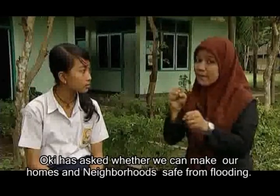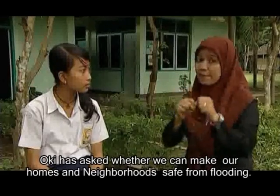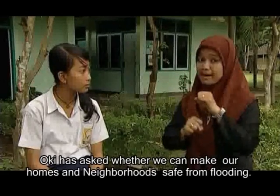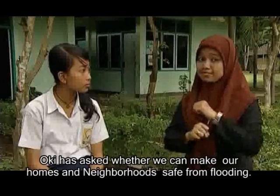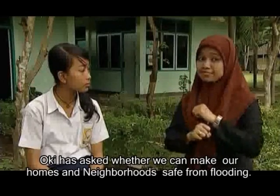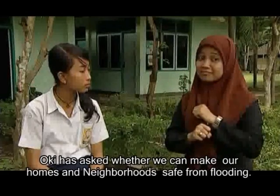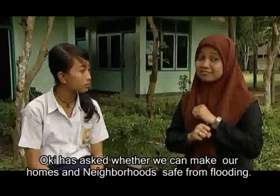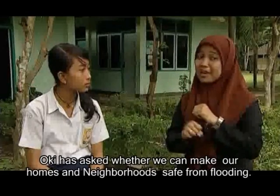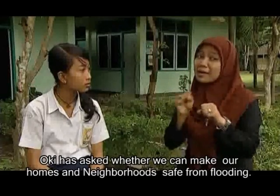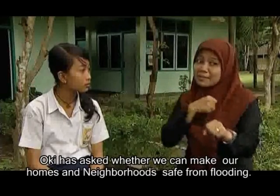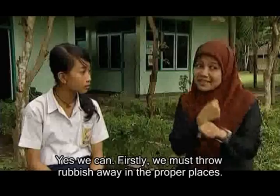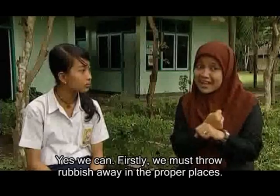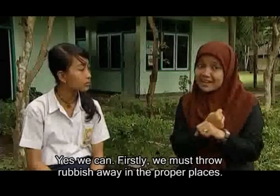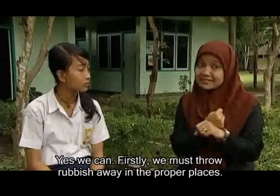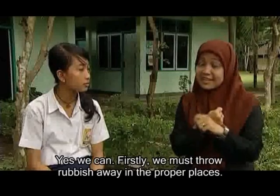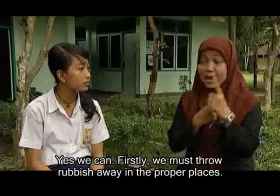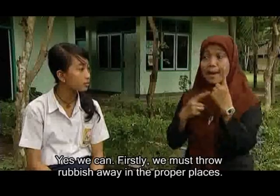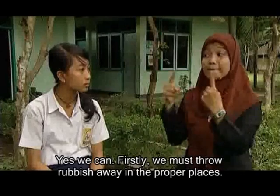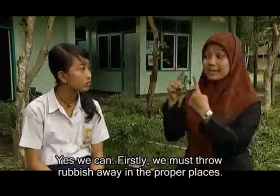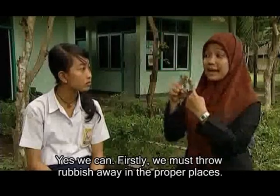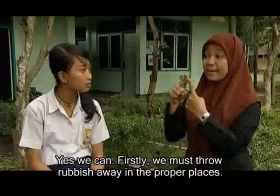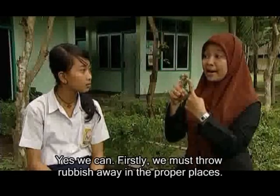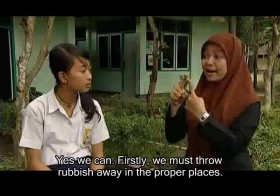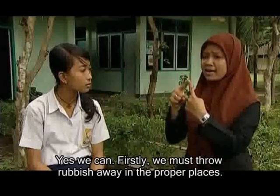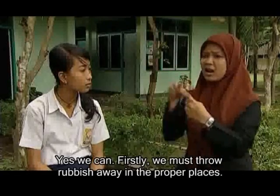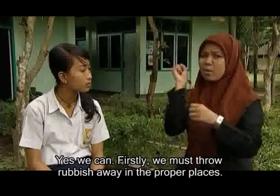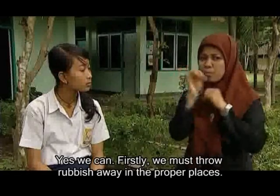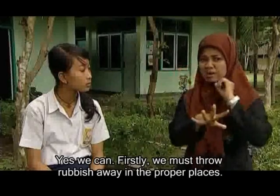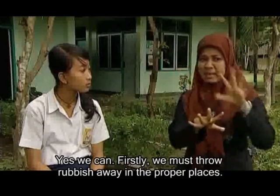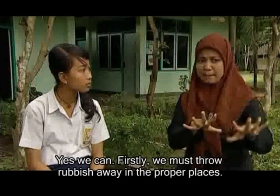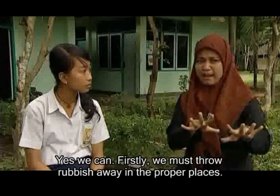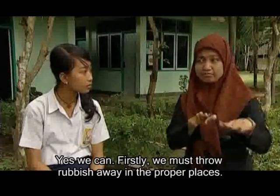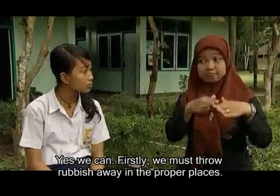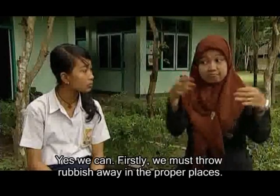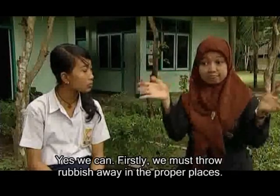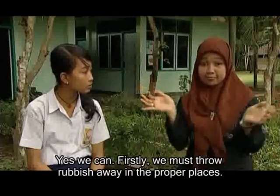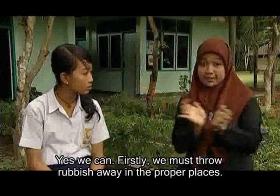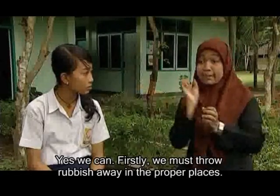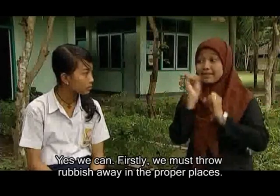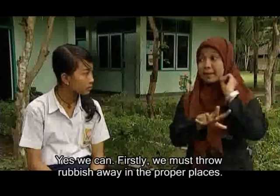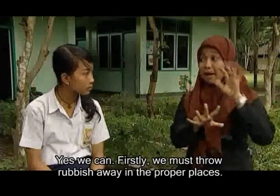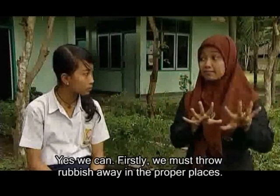aman? Bisa. Pertama, buang sampah di tempat sampah.